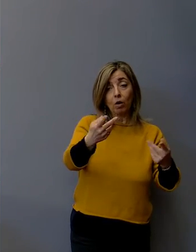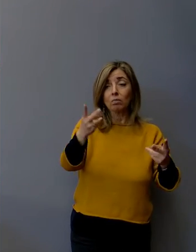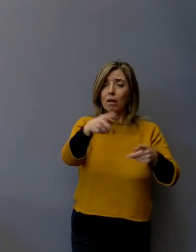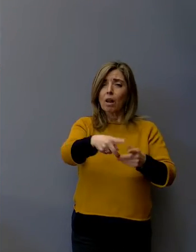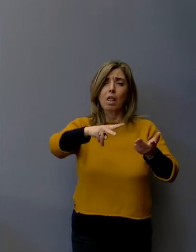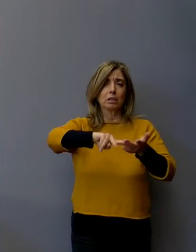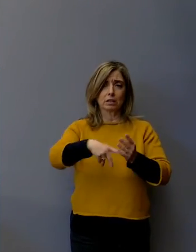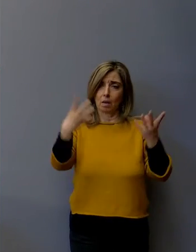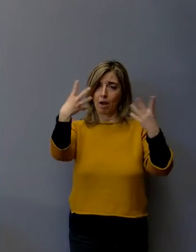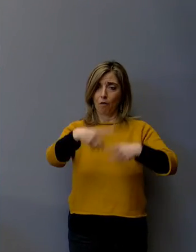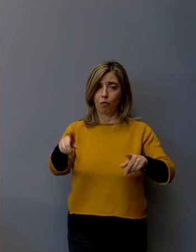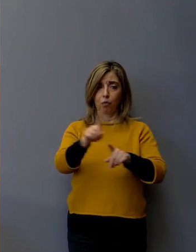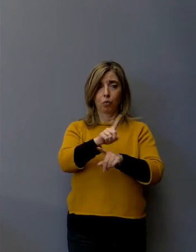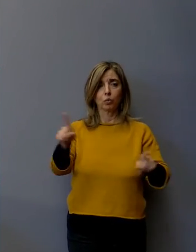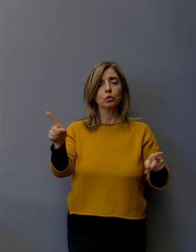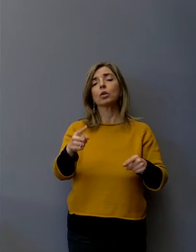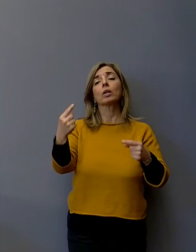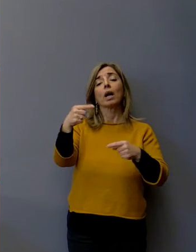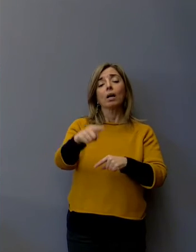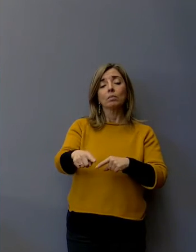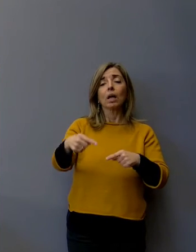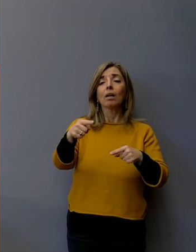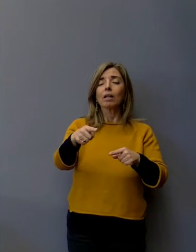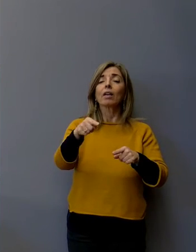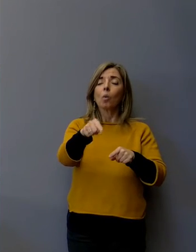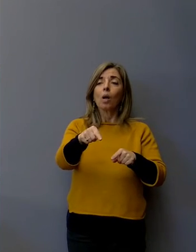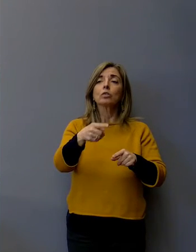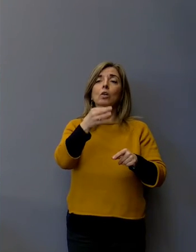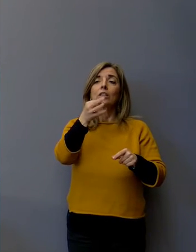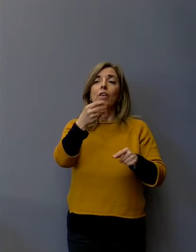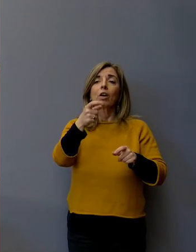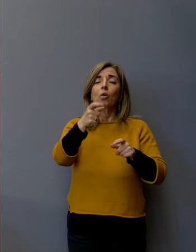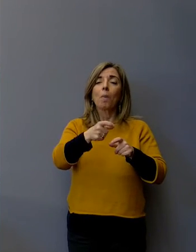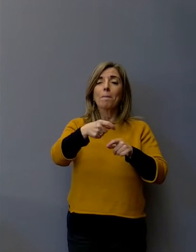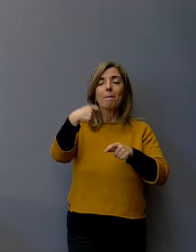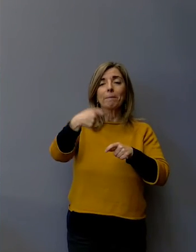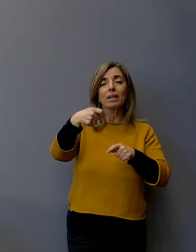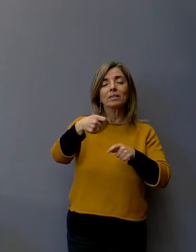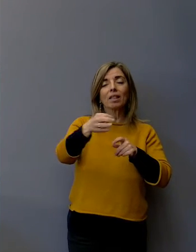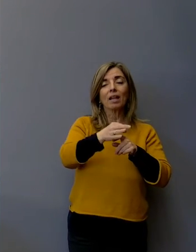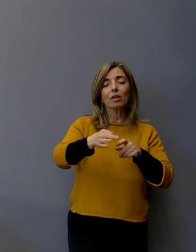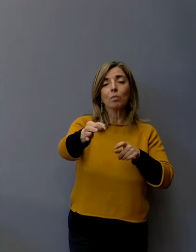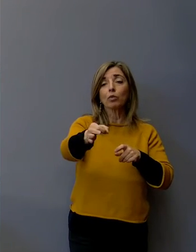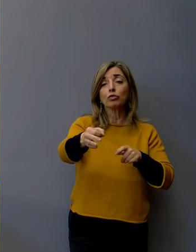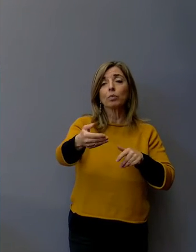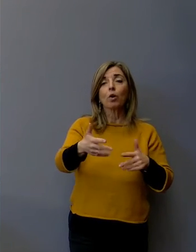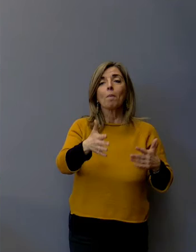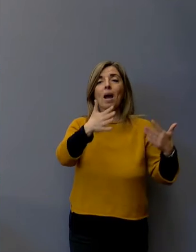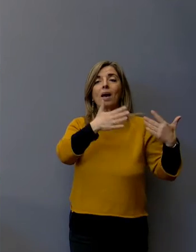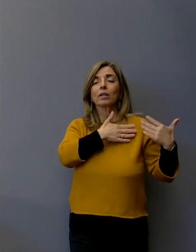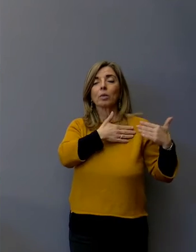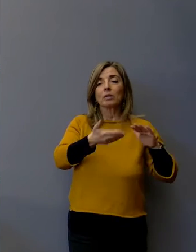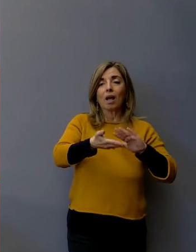e soprattutto a di responsabilizzati presidenti di municipio con il rischio di trasformare in tribuni della plebe che hanno l'unico compito di puntare il dito